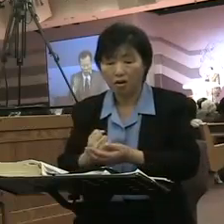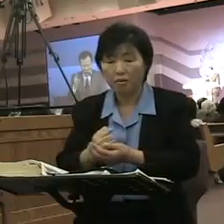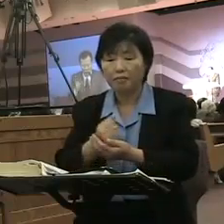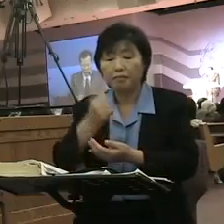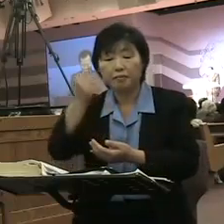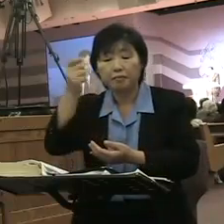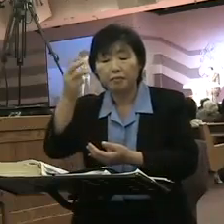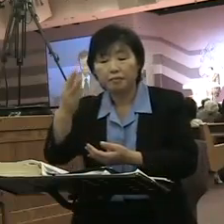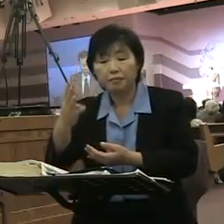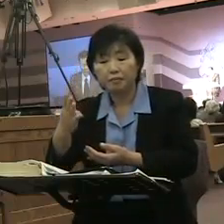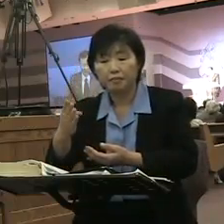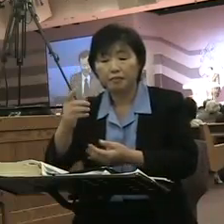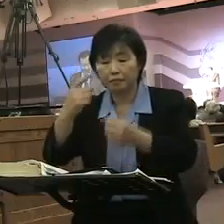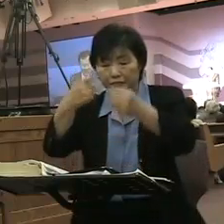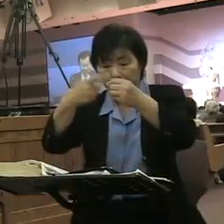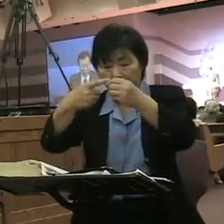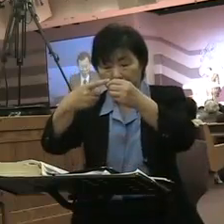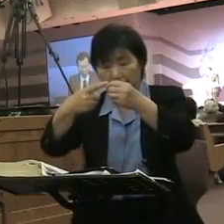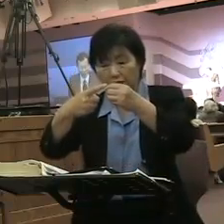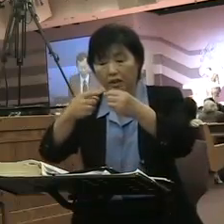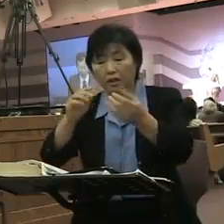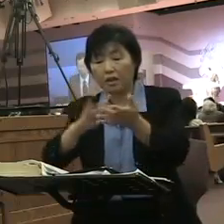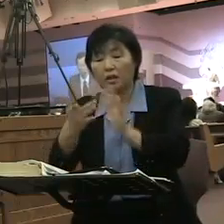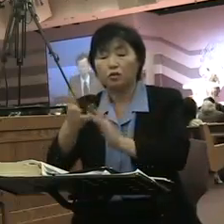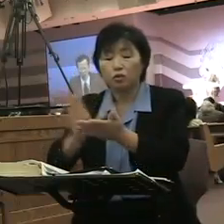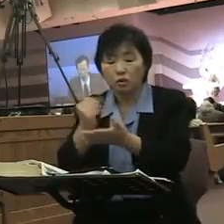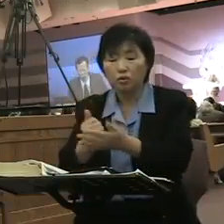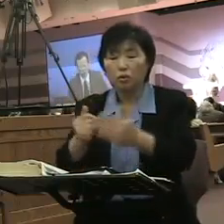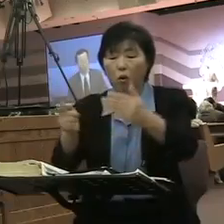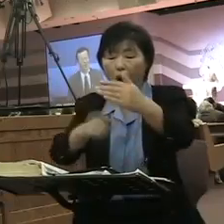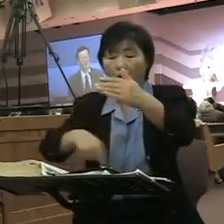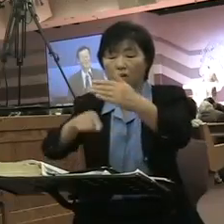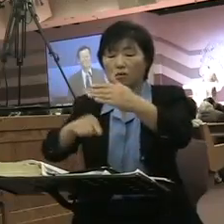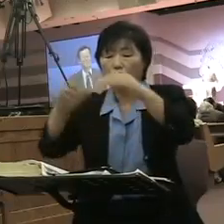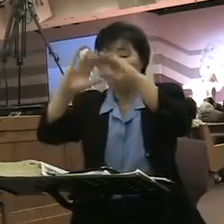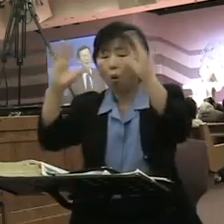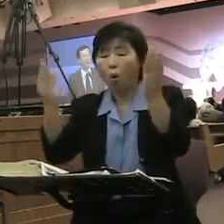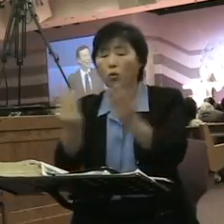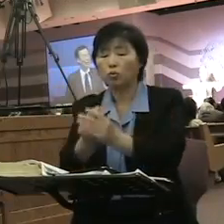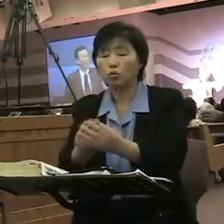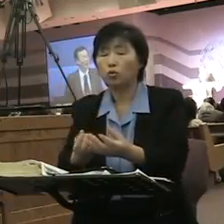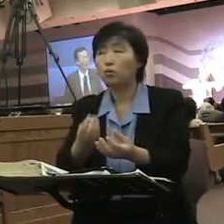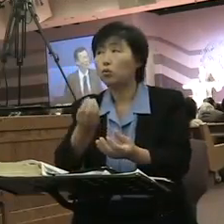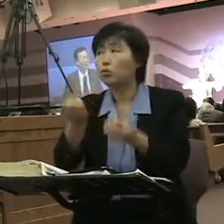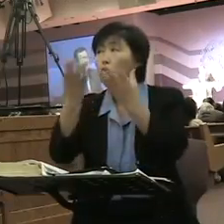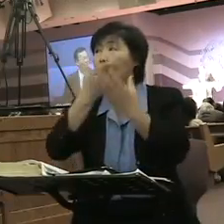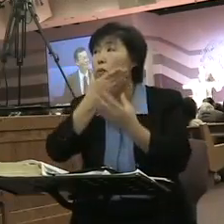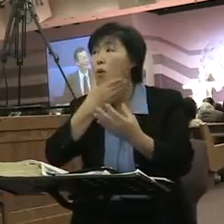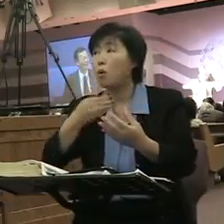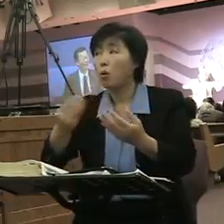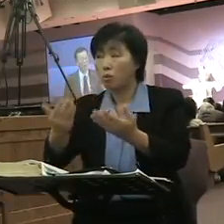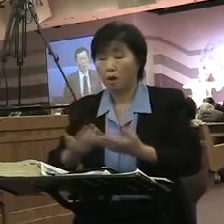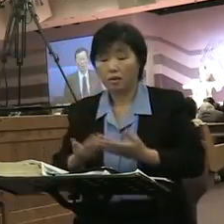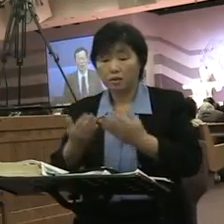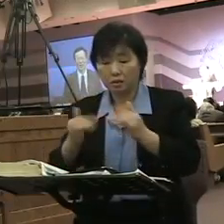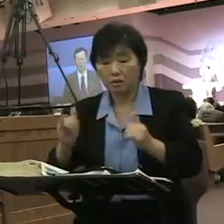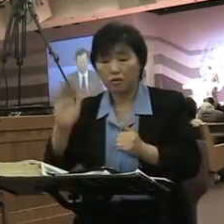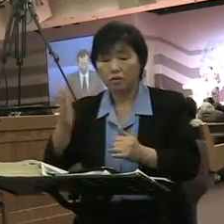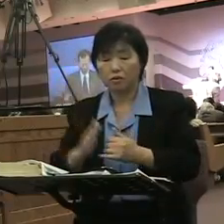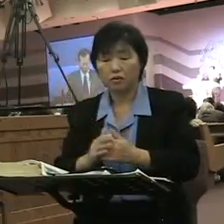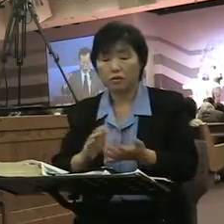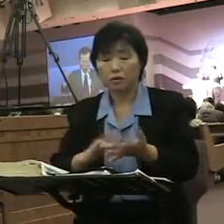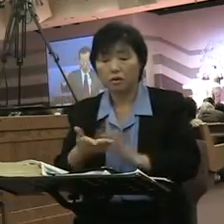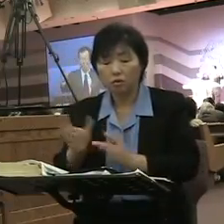원합니다. 첫째로, 우린 이제 예수 그리스도 안에서 모든 축복을 받은 자들이 되었습니다. 예수 그리스도